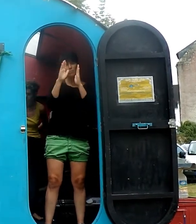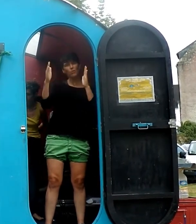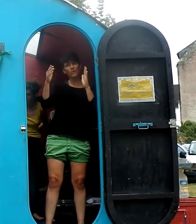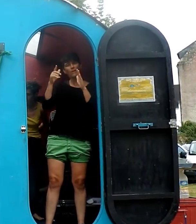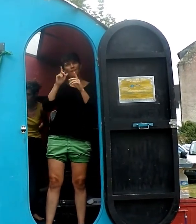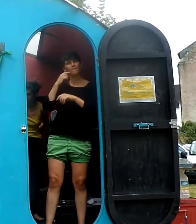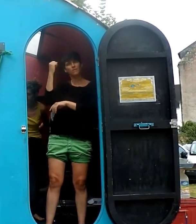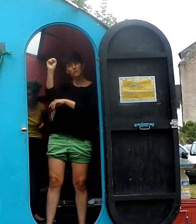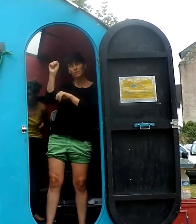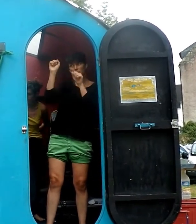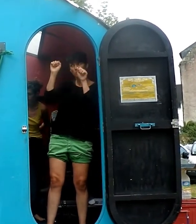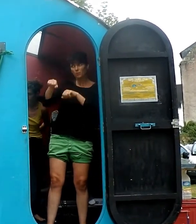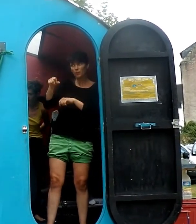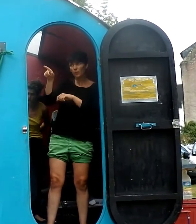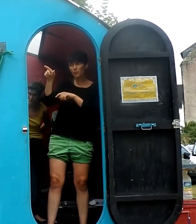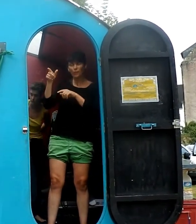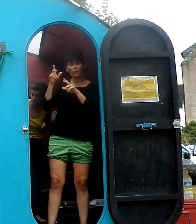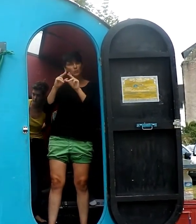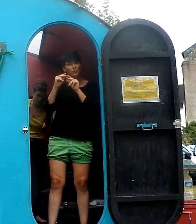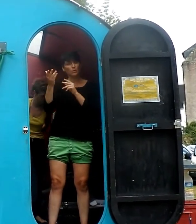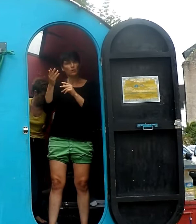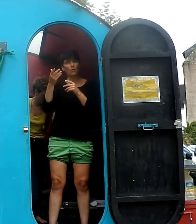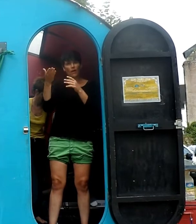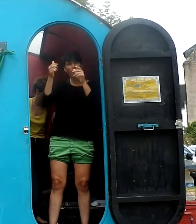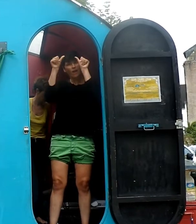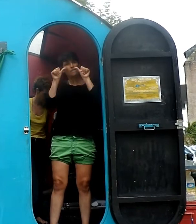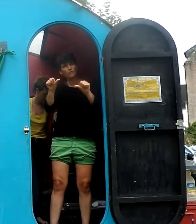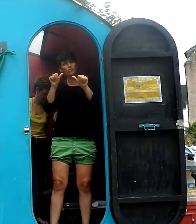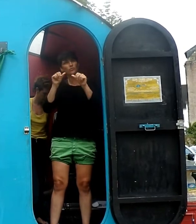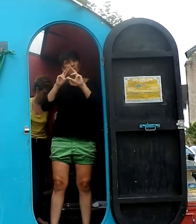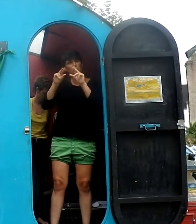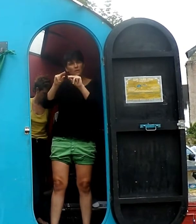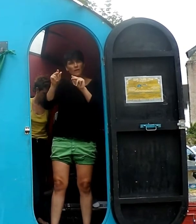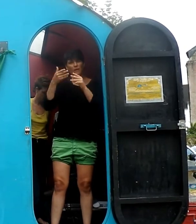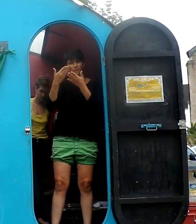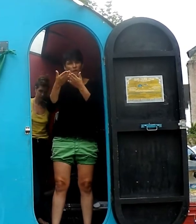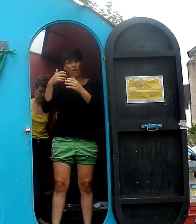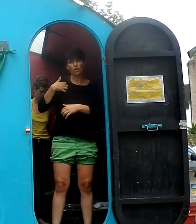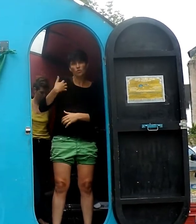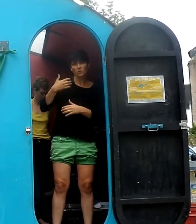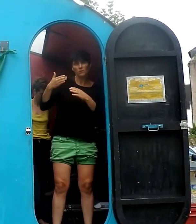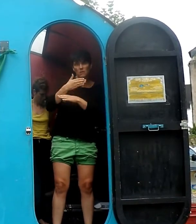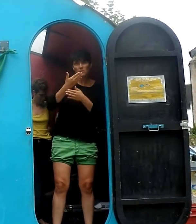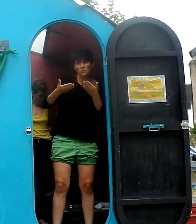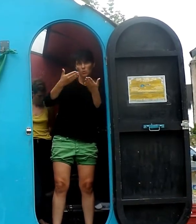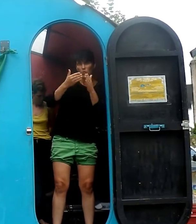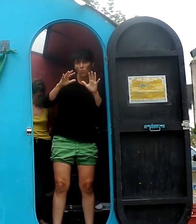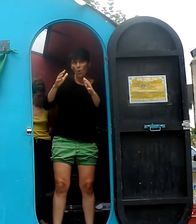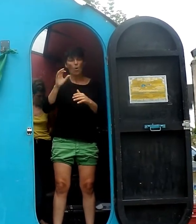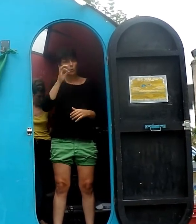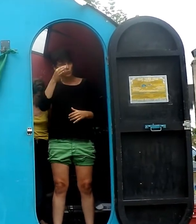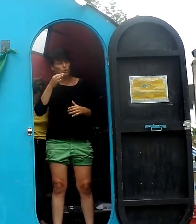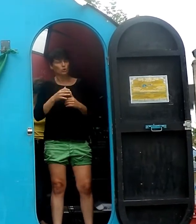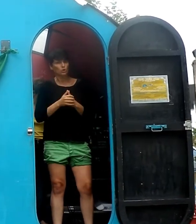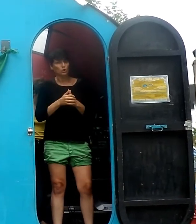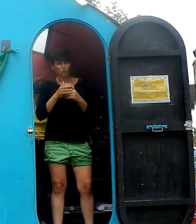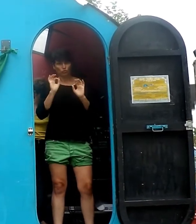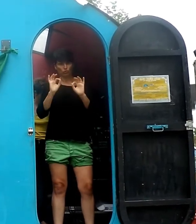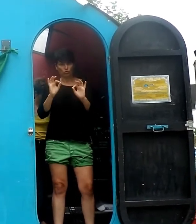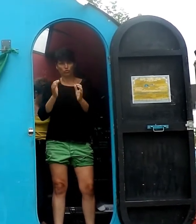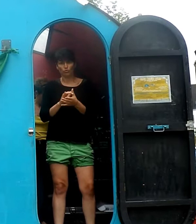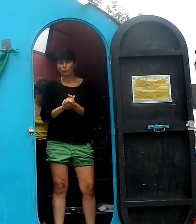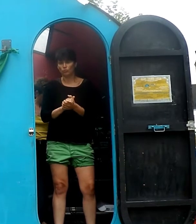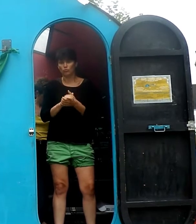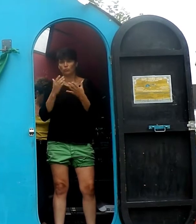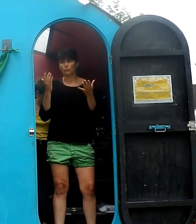avez fait des affiches qui sont visibles dans la bibliothèque féministe et qui justement répercutent, relaient un peu ce qui s'est passé